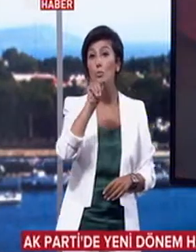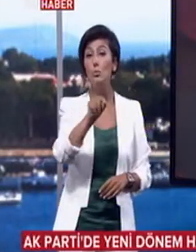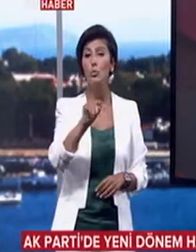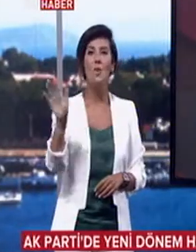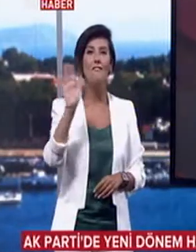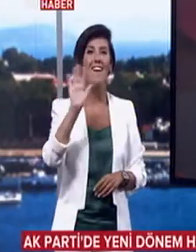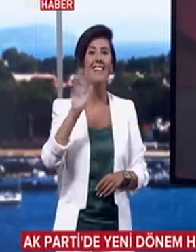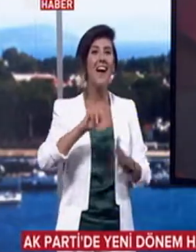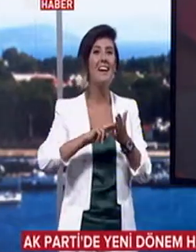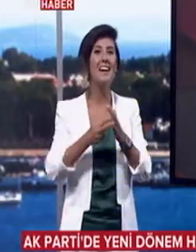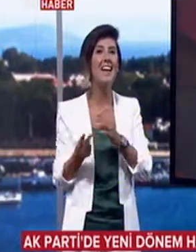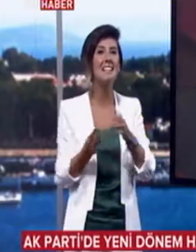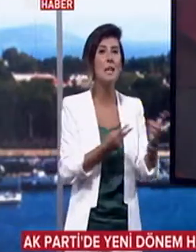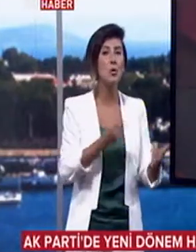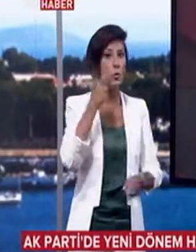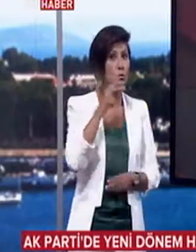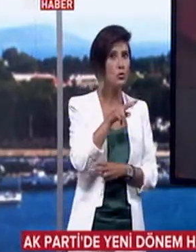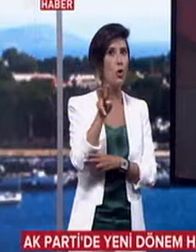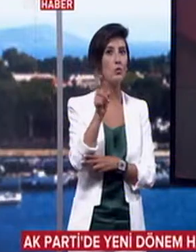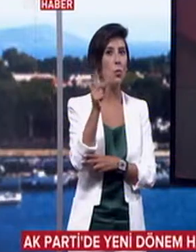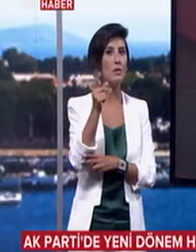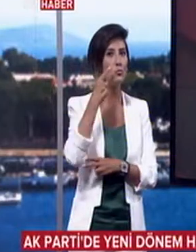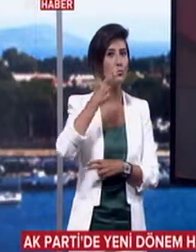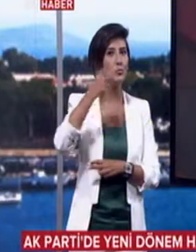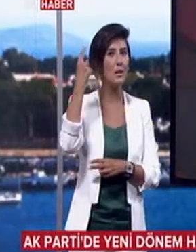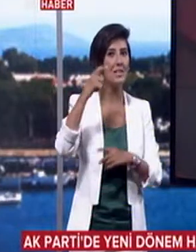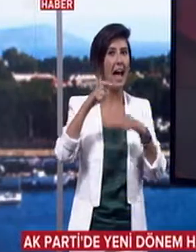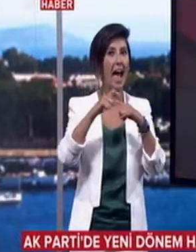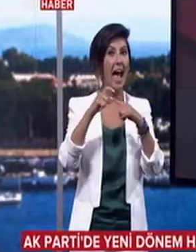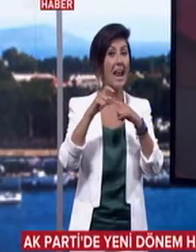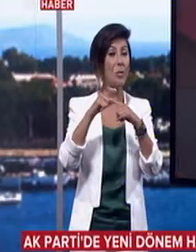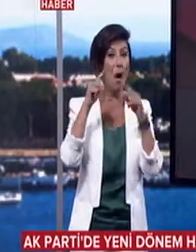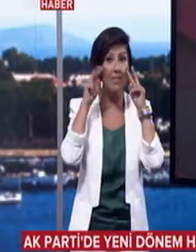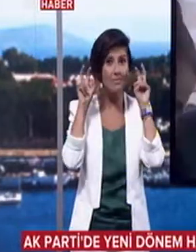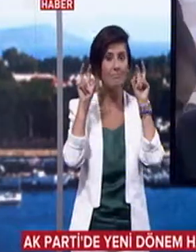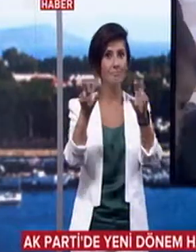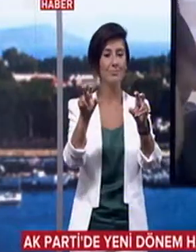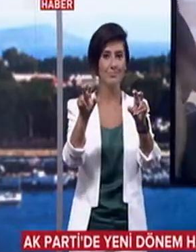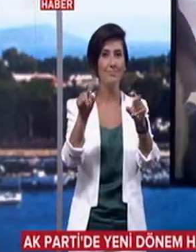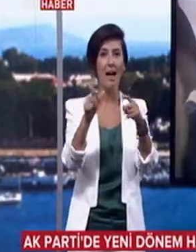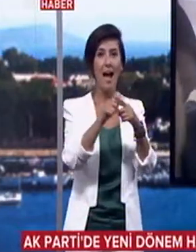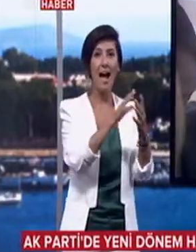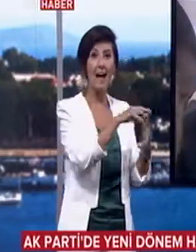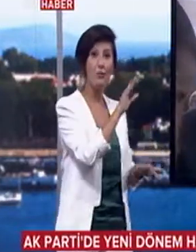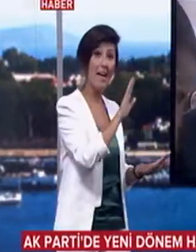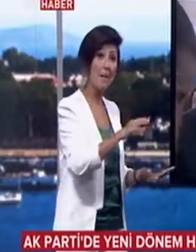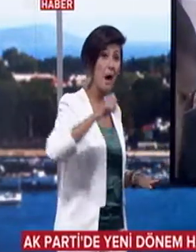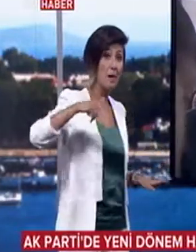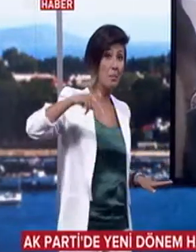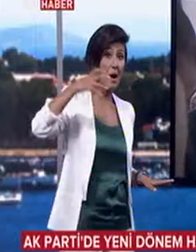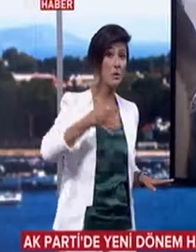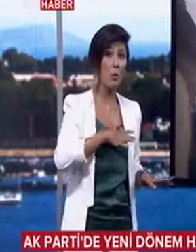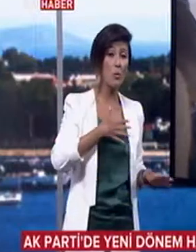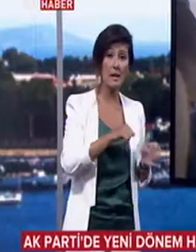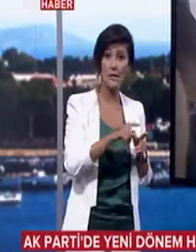Cumhurbaşkanı Abdullah Gül'ün veda resepsiyonunda gözler 12. Cumhurbaşkanı Recep Tayyip Erdoğan'ın üzerindeydi. Erdoğan hem AK Parti'deki